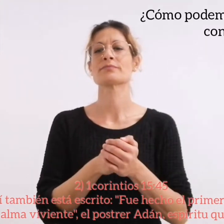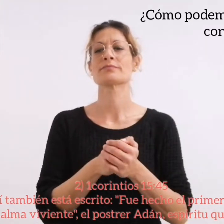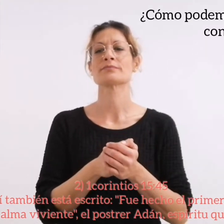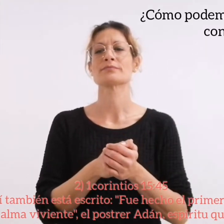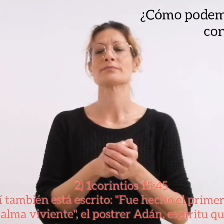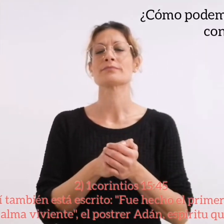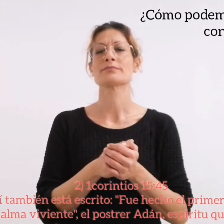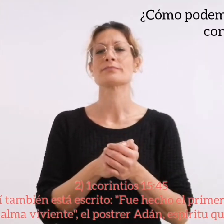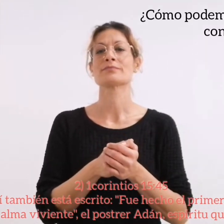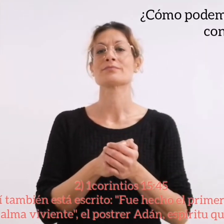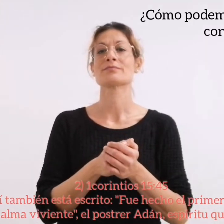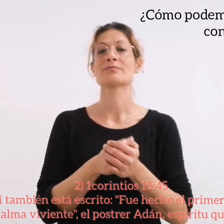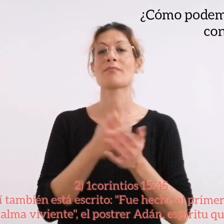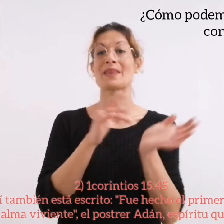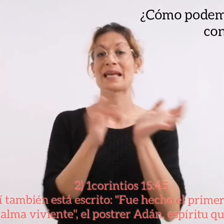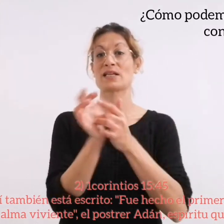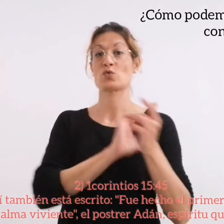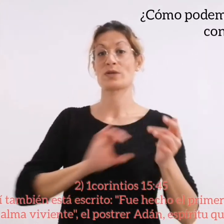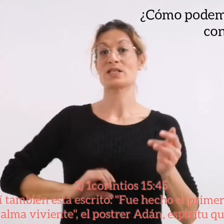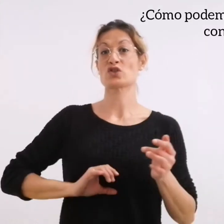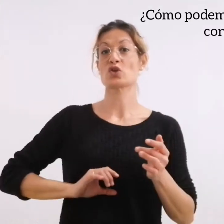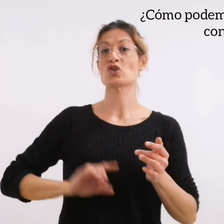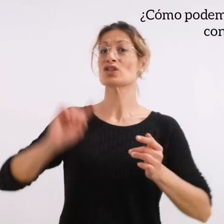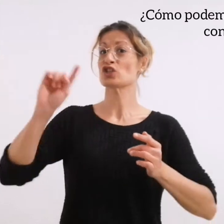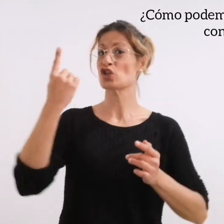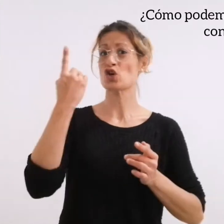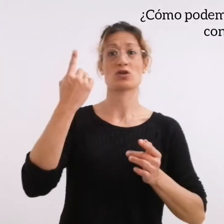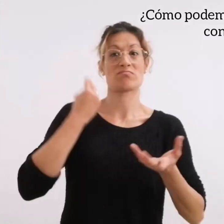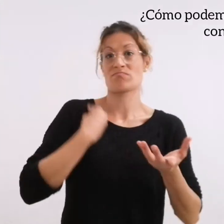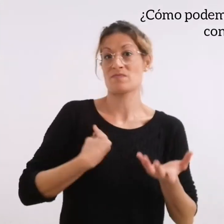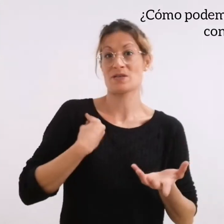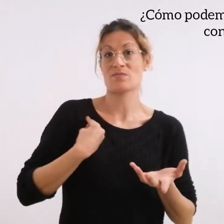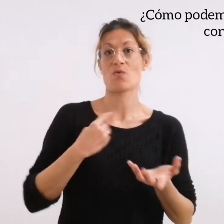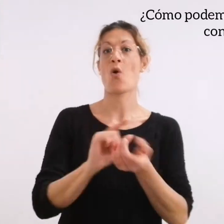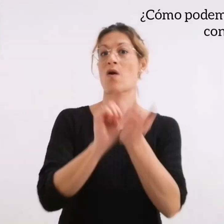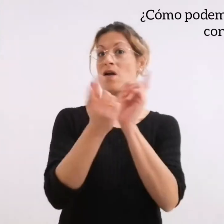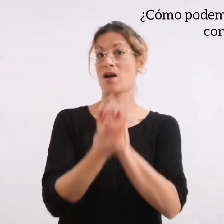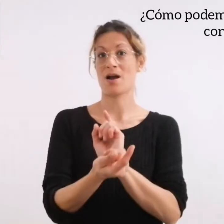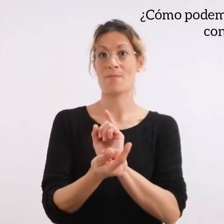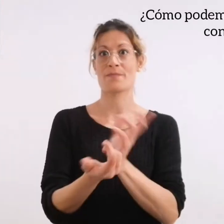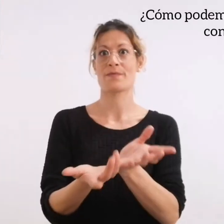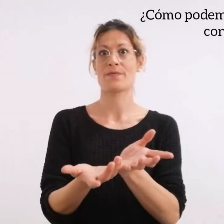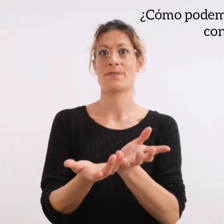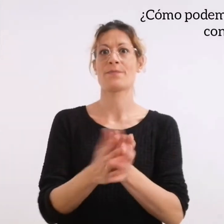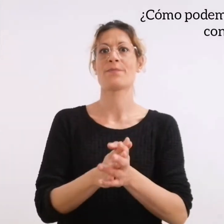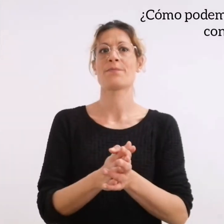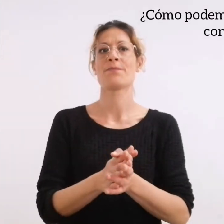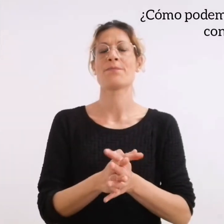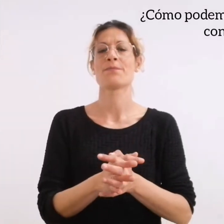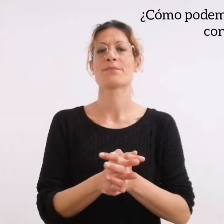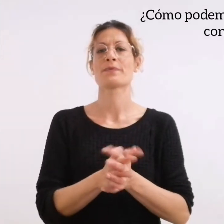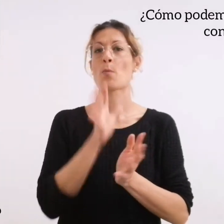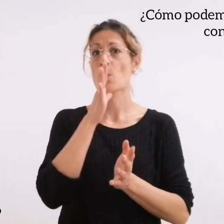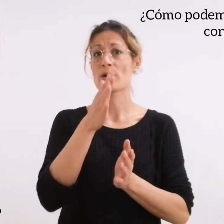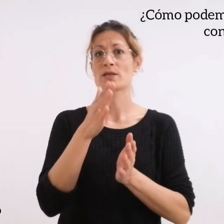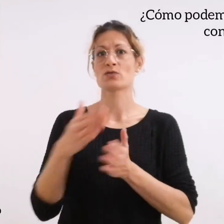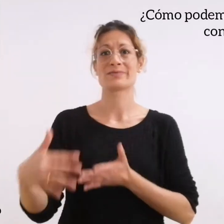Él es Dios, es el Espíritu de Dios que se encarnó. Por eso, el camino